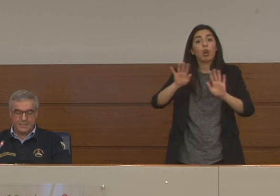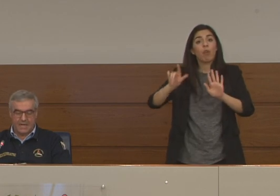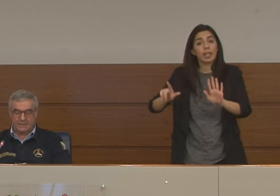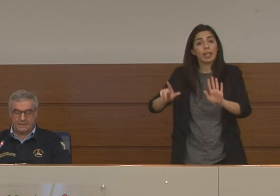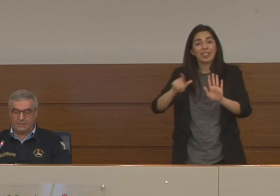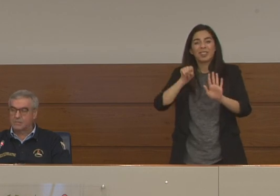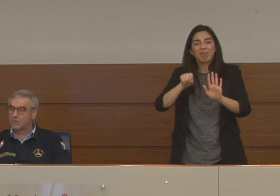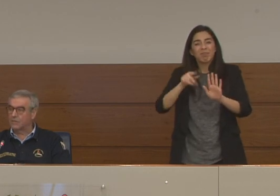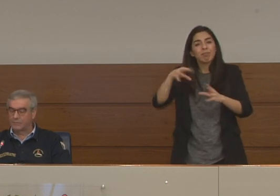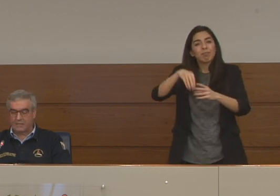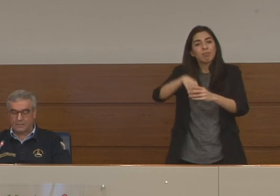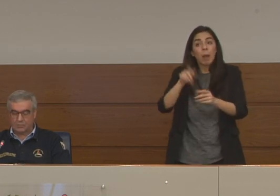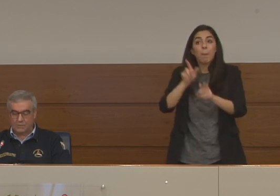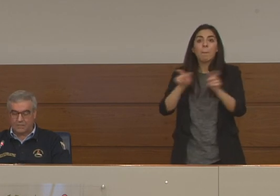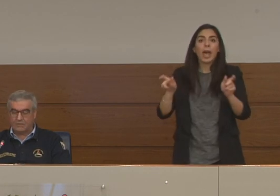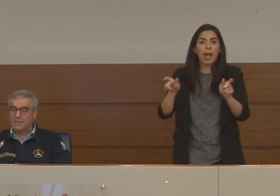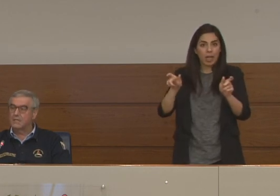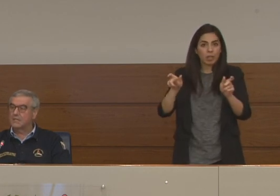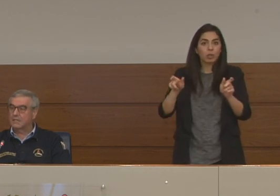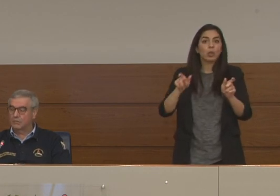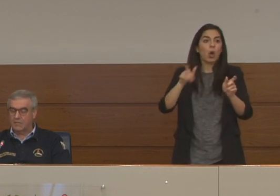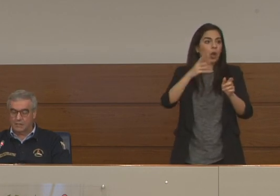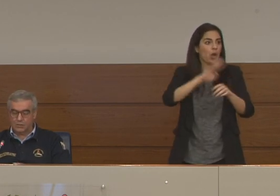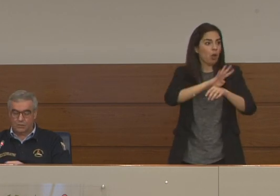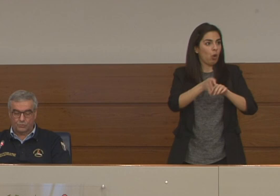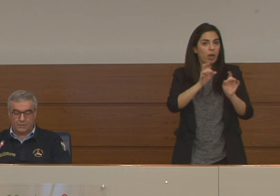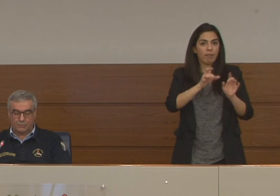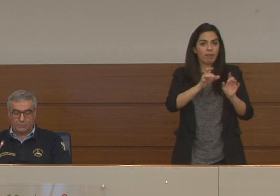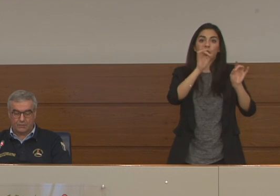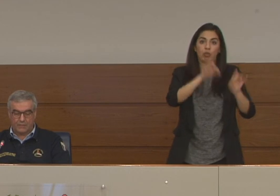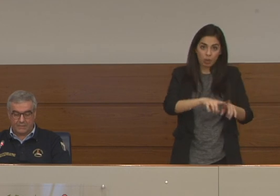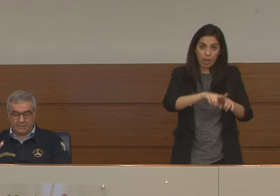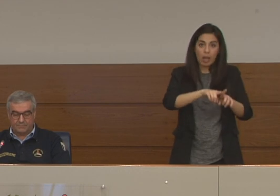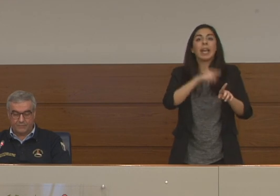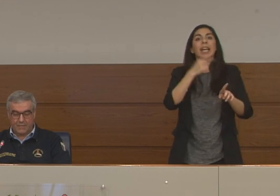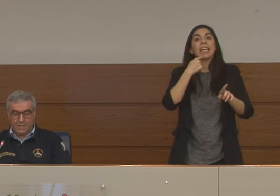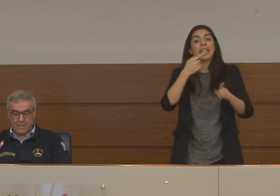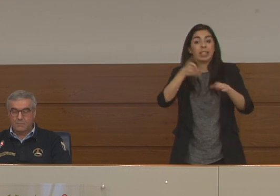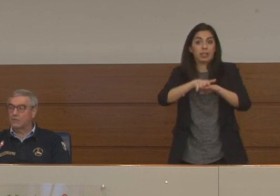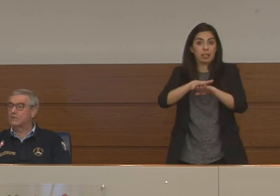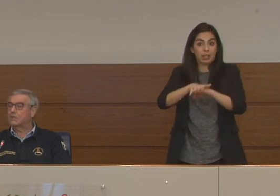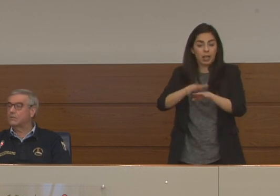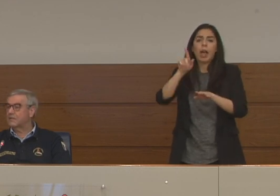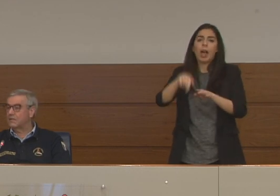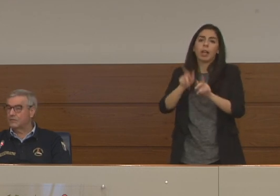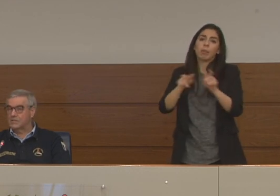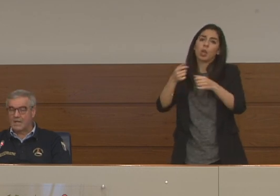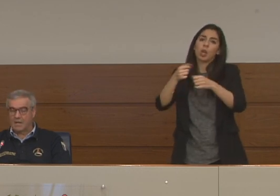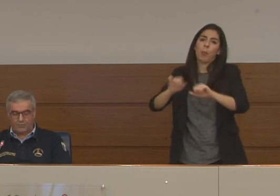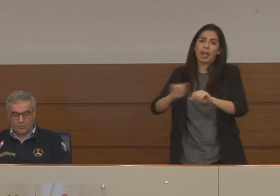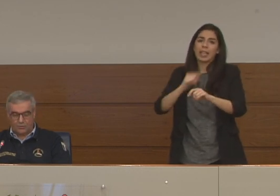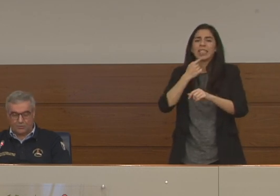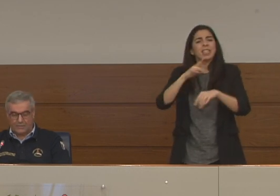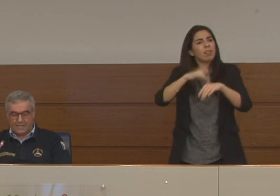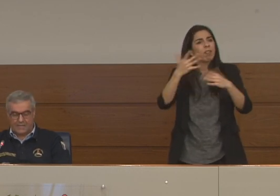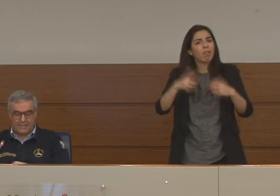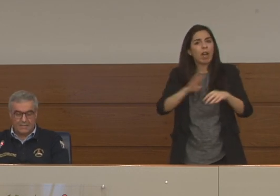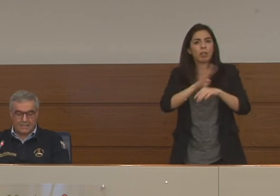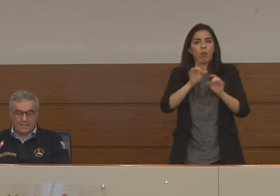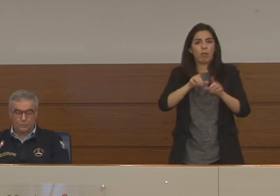sia delle persone attualmente positive che di quelle decedute di quelle guarite per quanto riguarda le forze in campo voglio